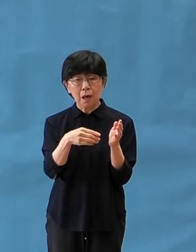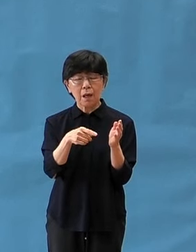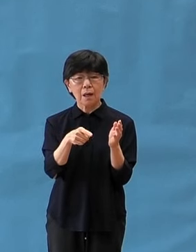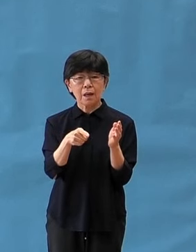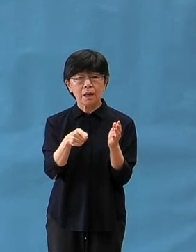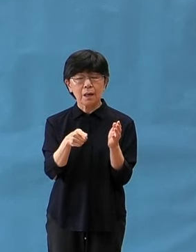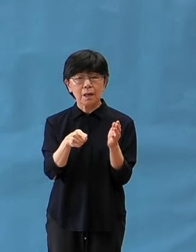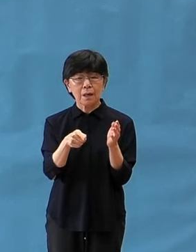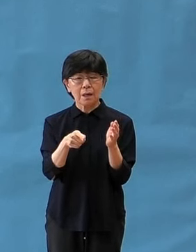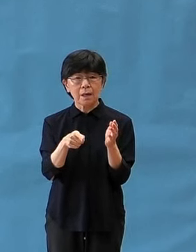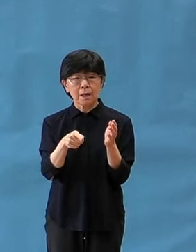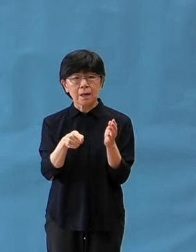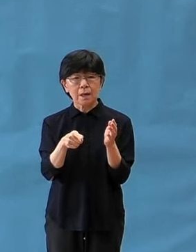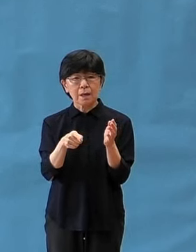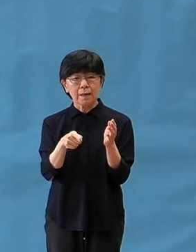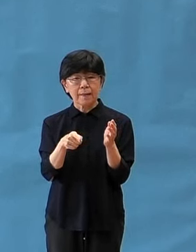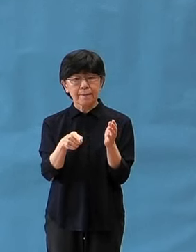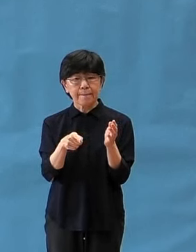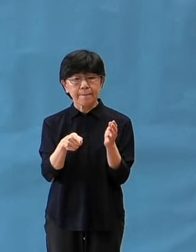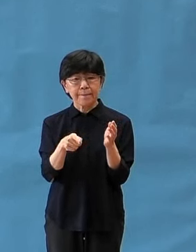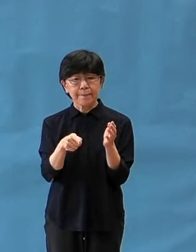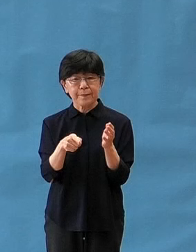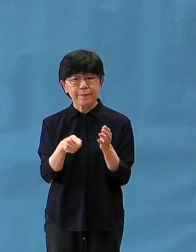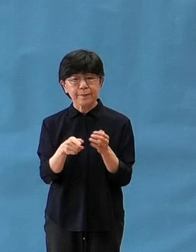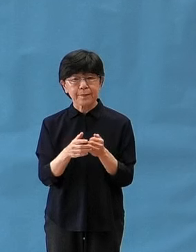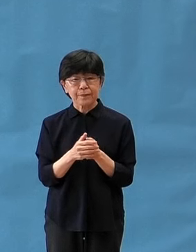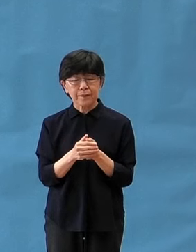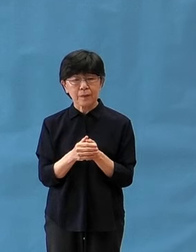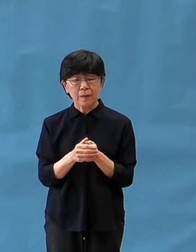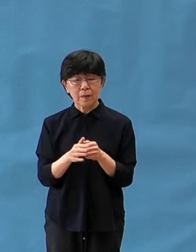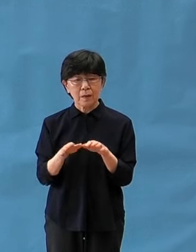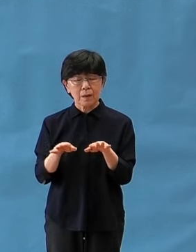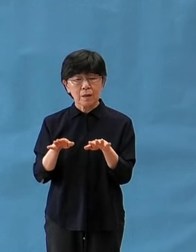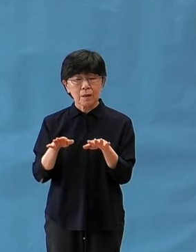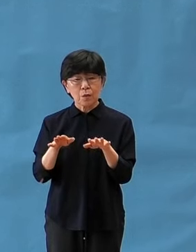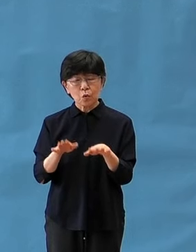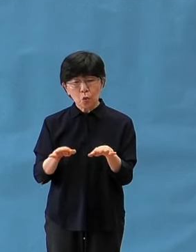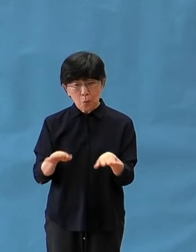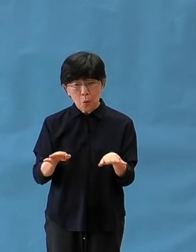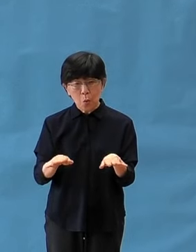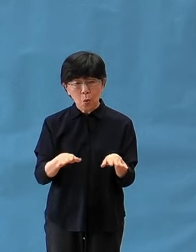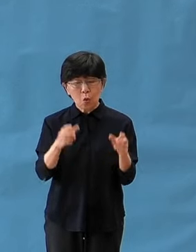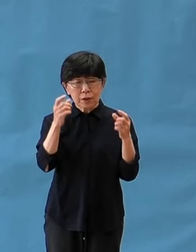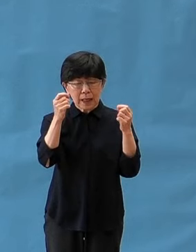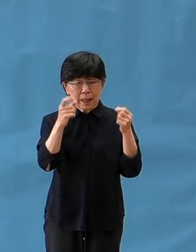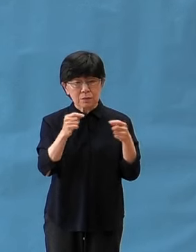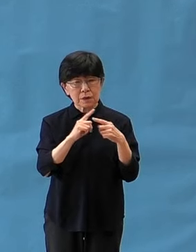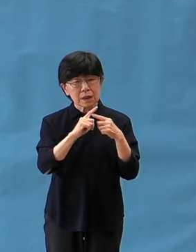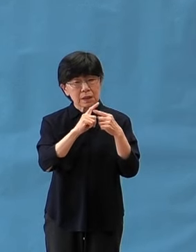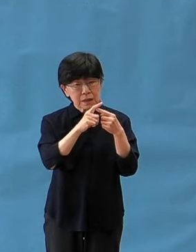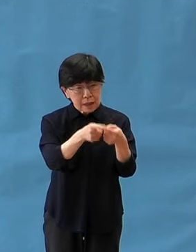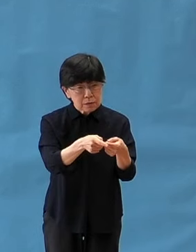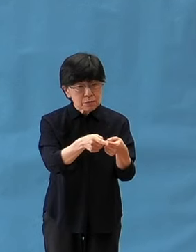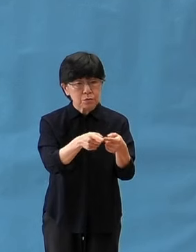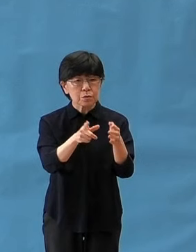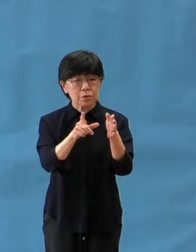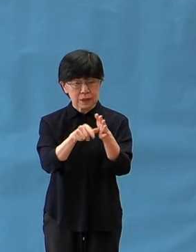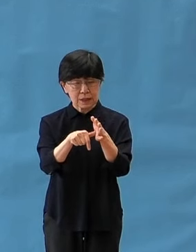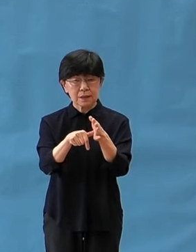のまあ、子どもを大学に行かせると言ったときに、